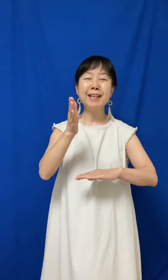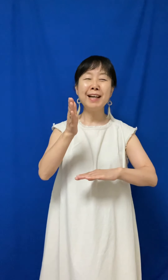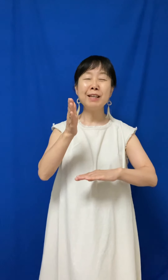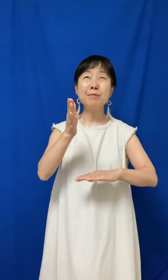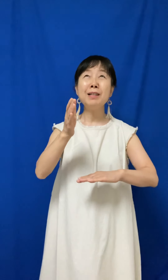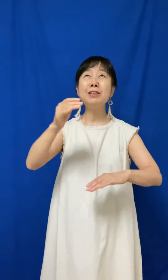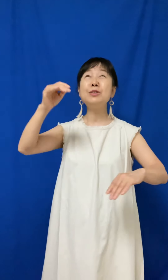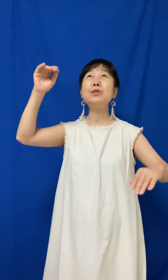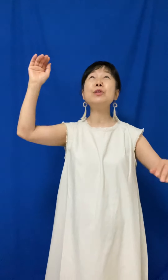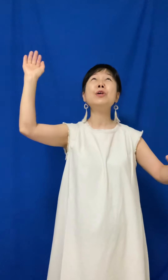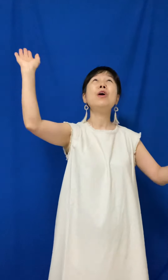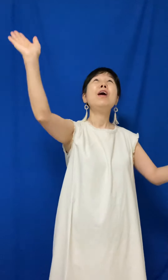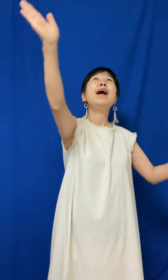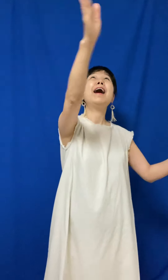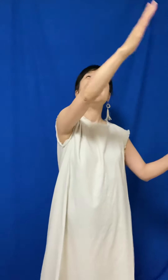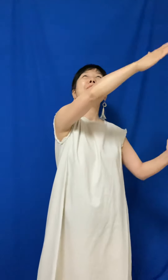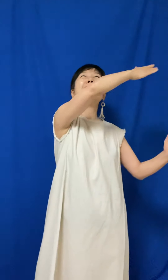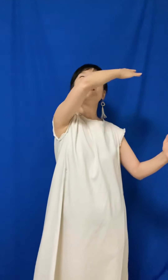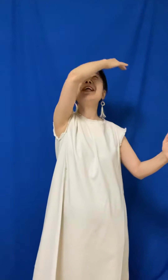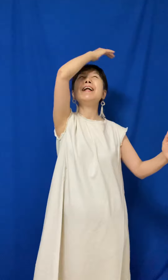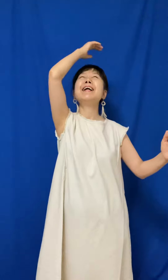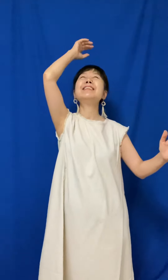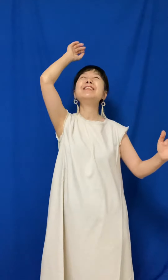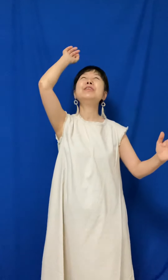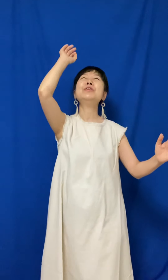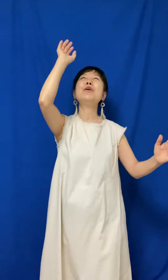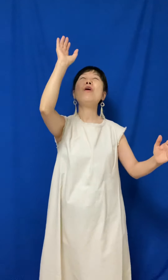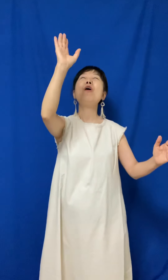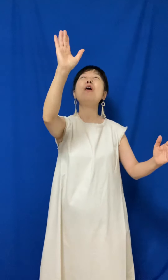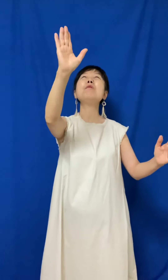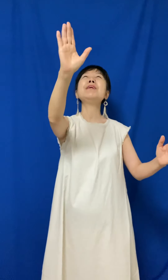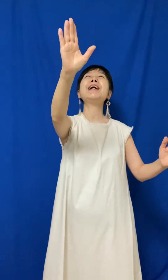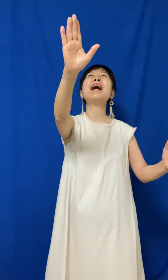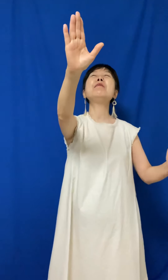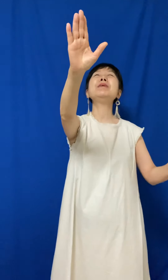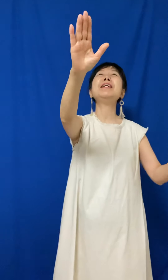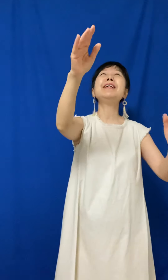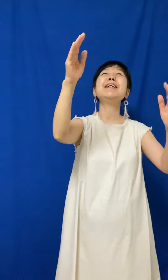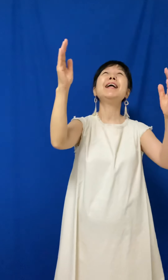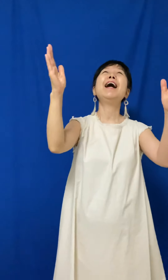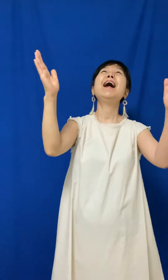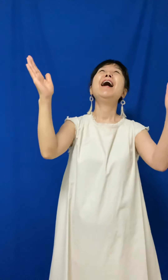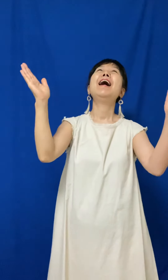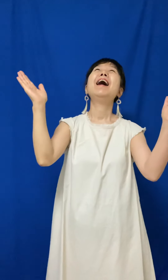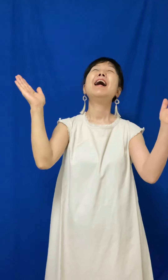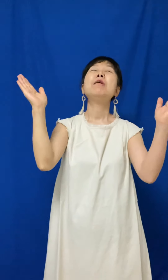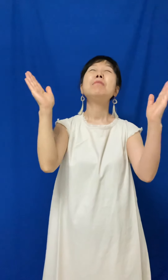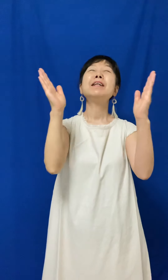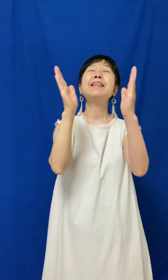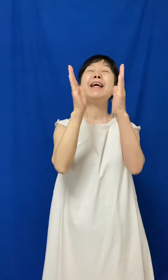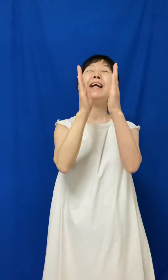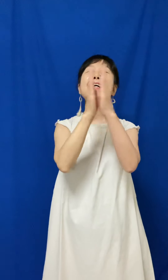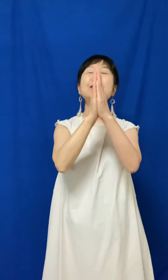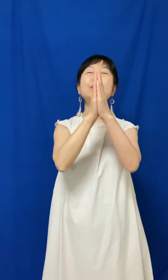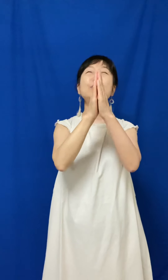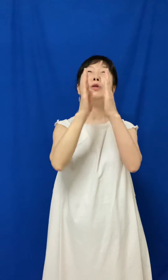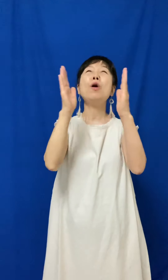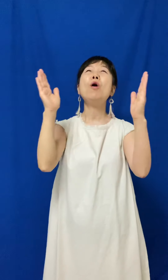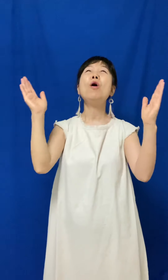ございます。アマテラスオホミカミ、アマテラスオホ